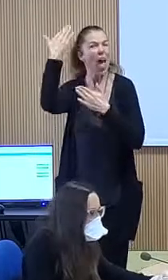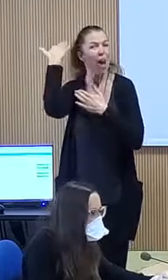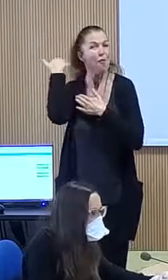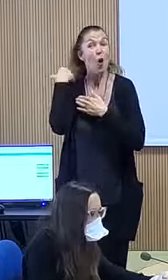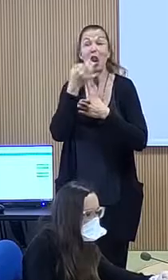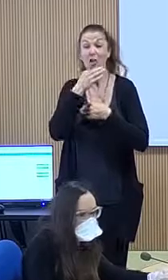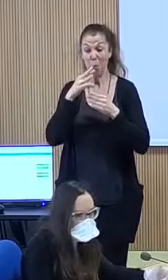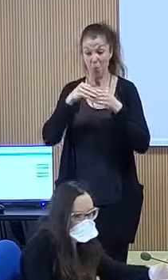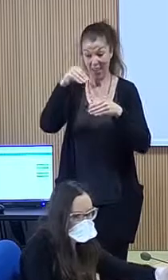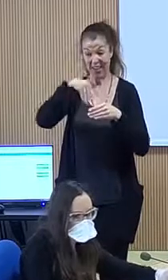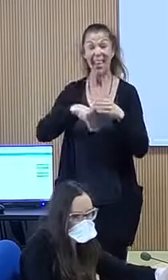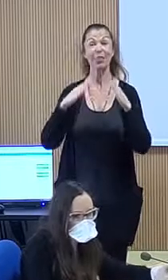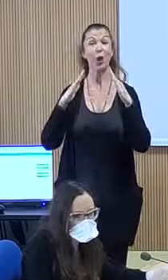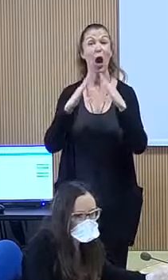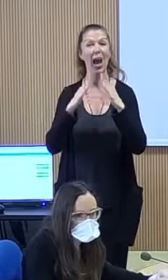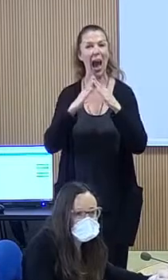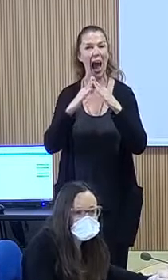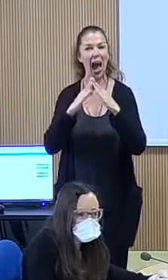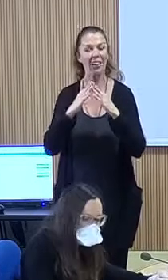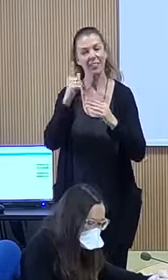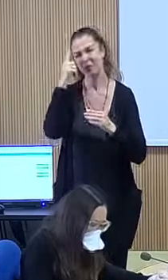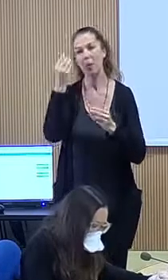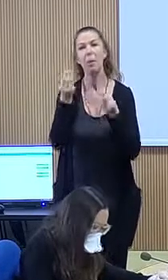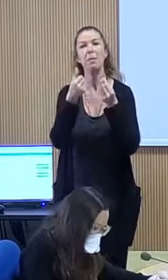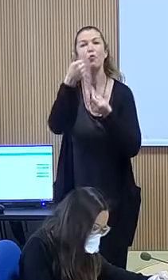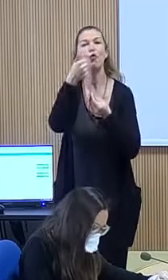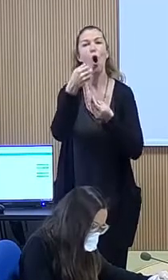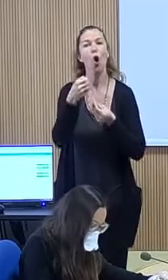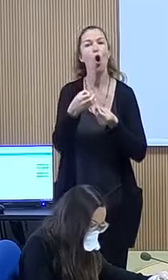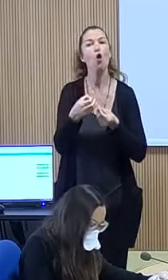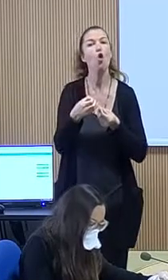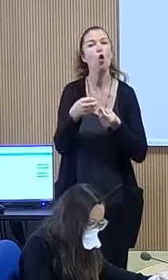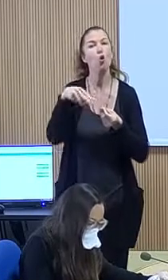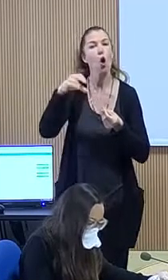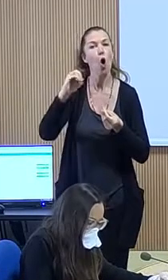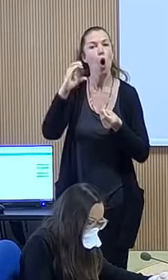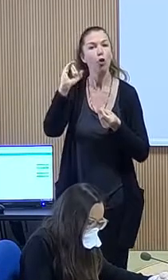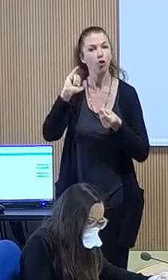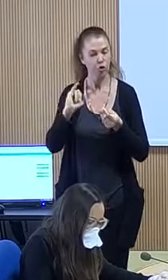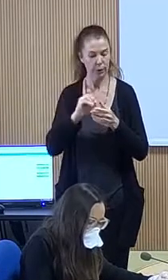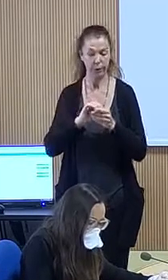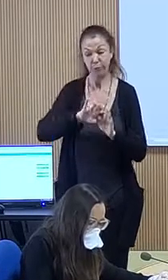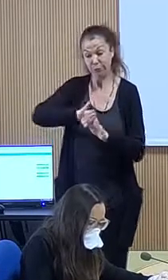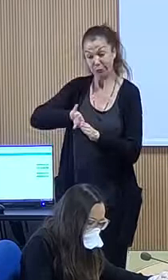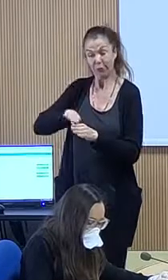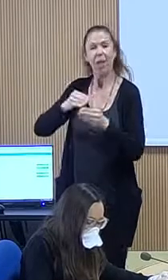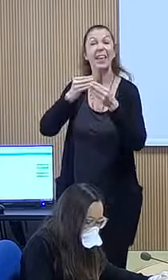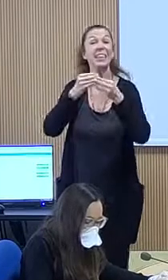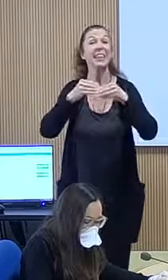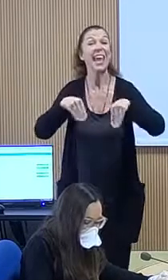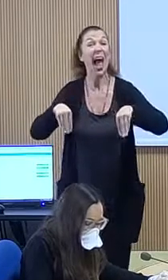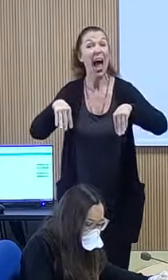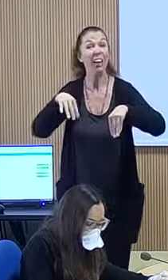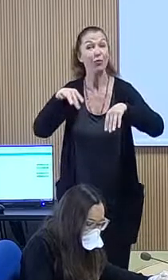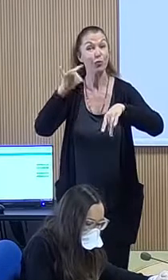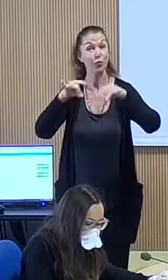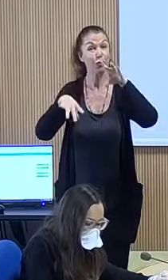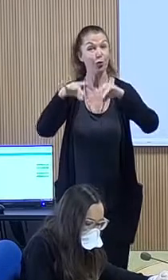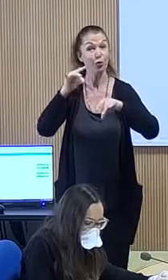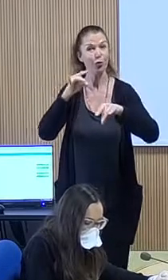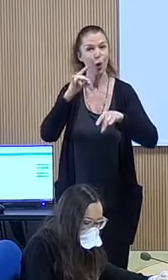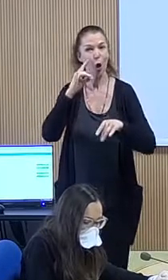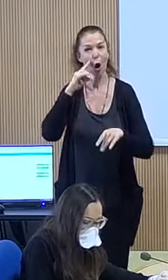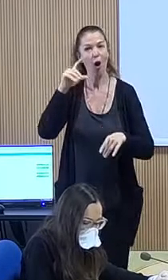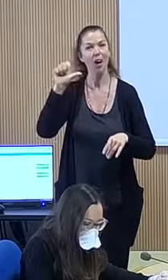rimpiazzare il primo sarà il gioco delle noci poi la parte del teatro ci saranno i sonetti di shakespeare letti da giovani